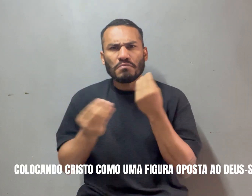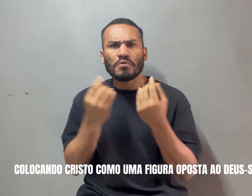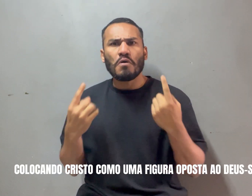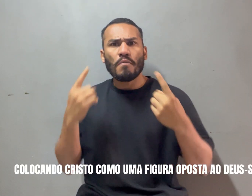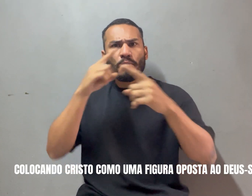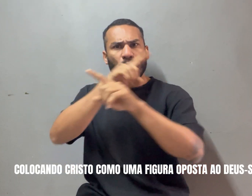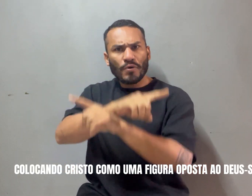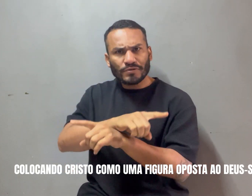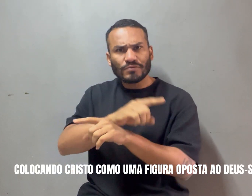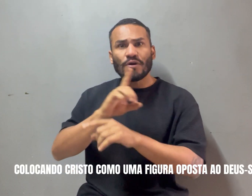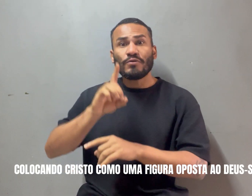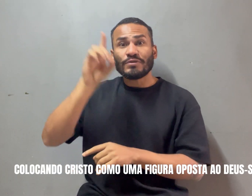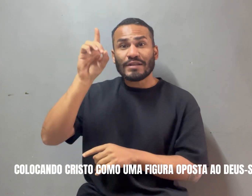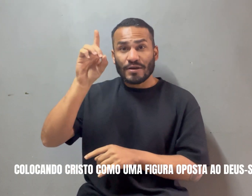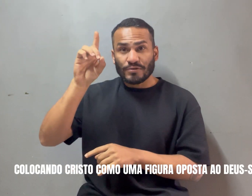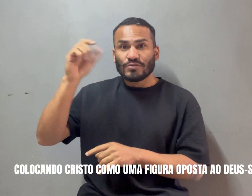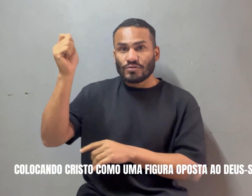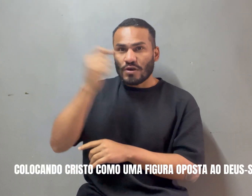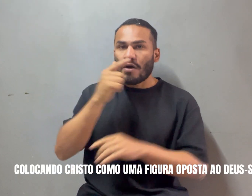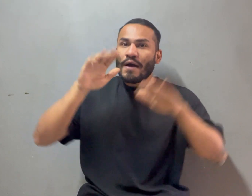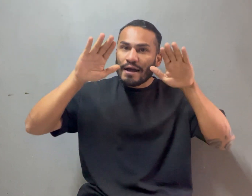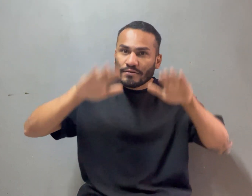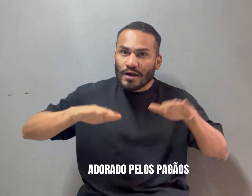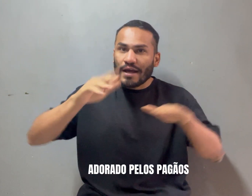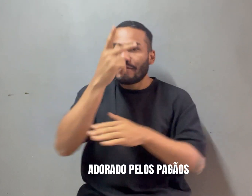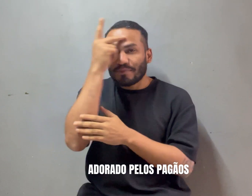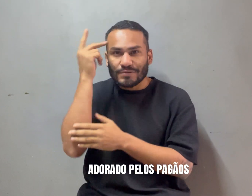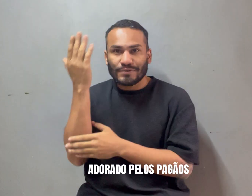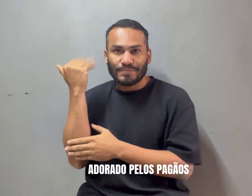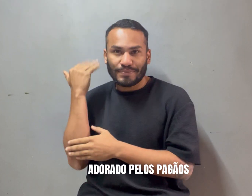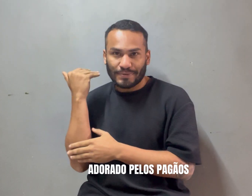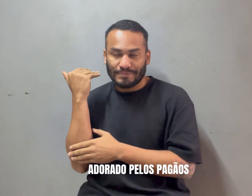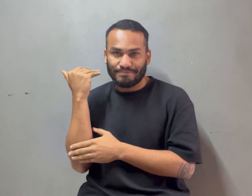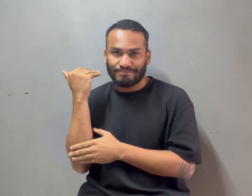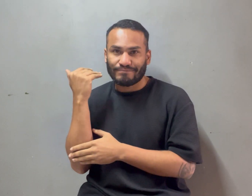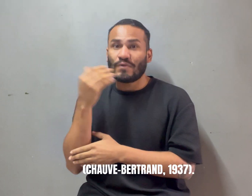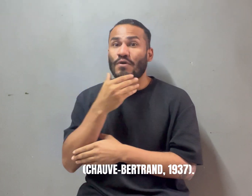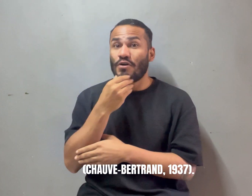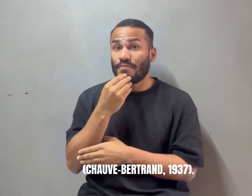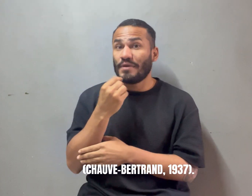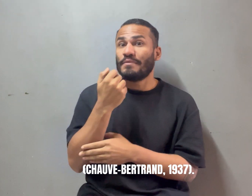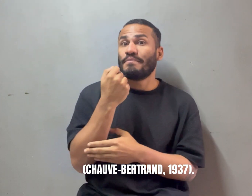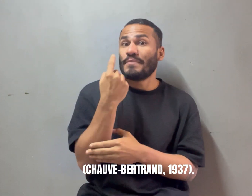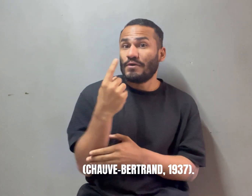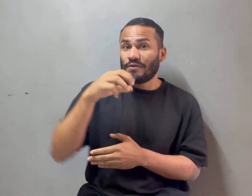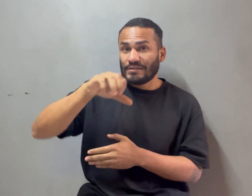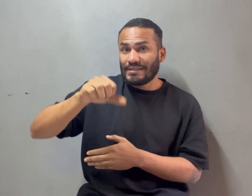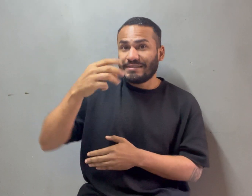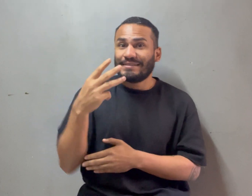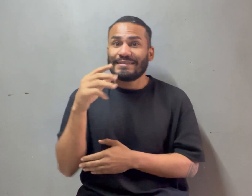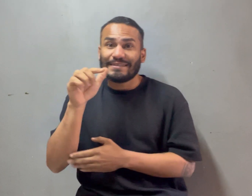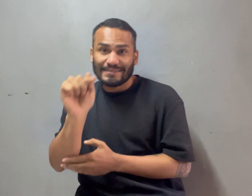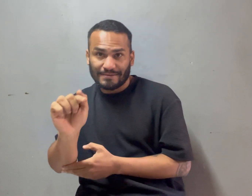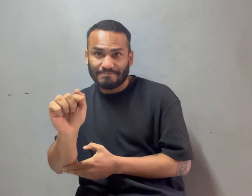uma figura oposta ao Deus Sol, adorado pelos pagãos. Schuh-Bertrand,